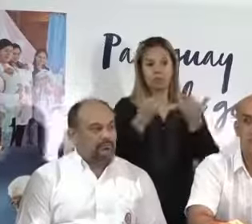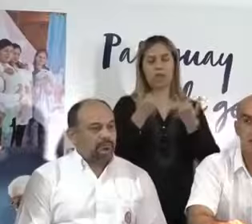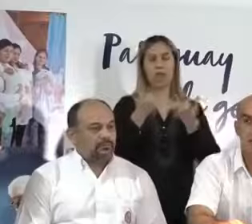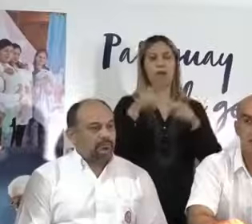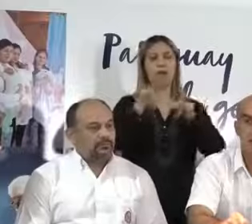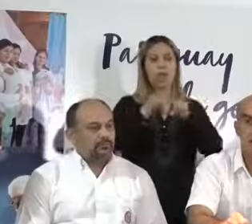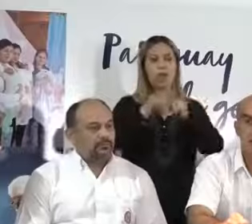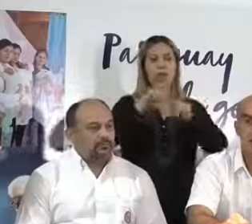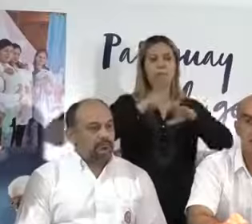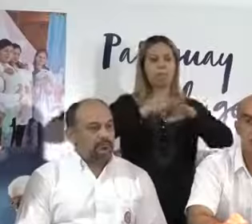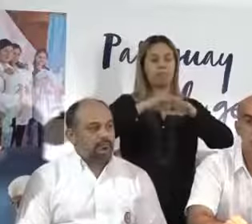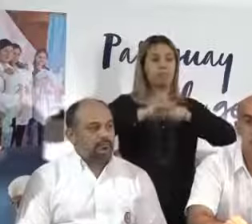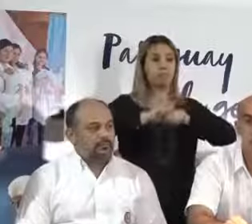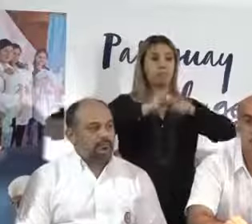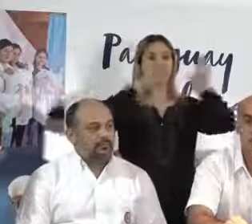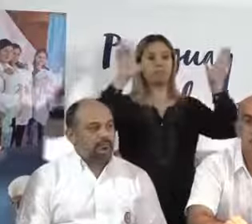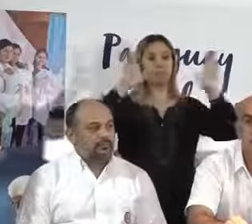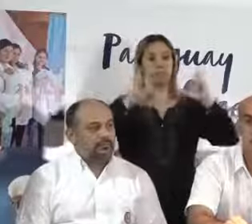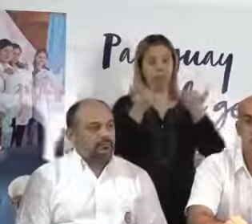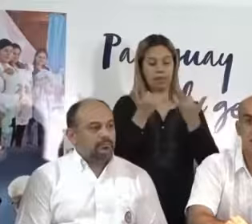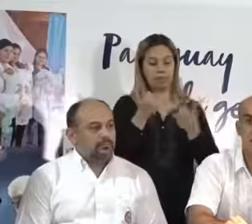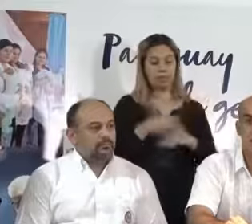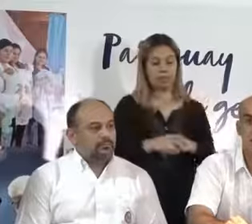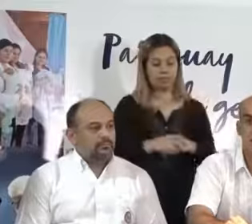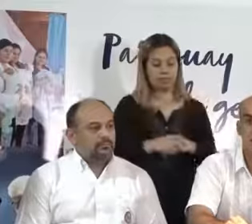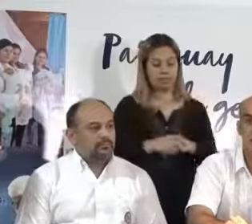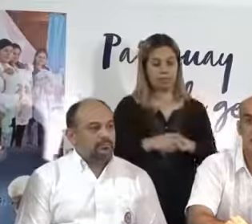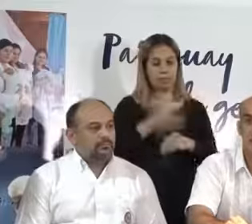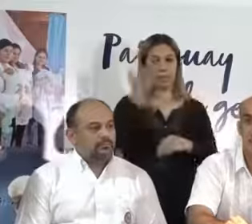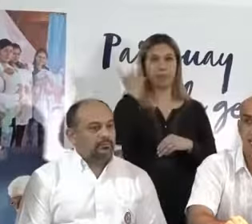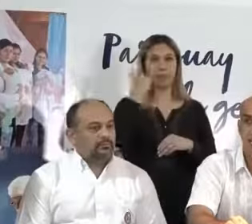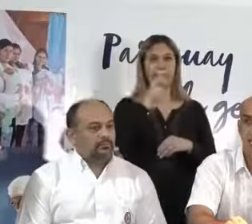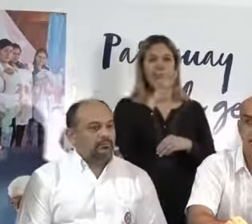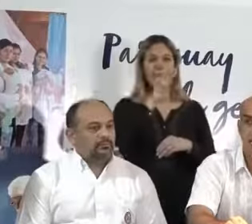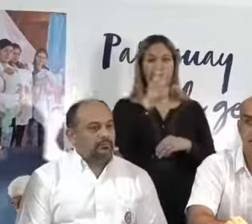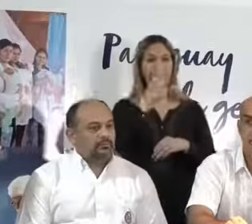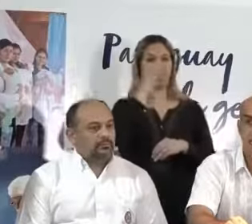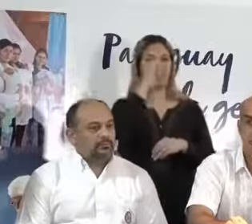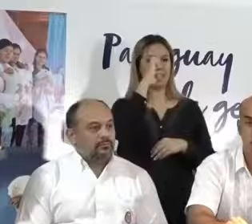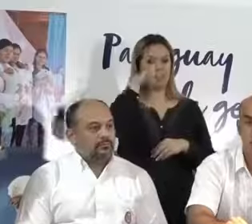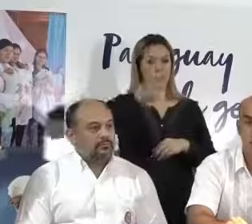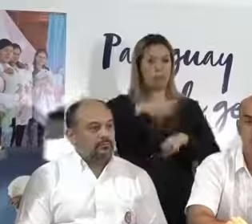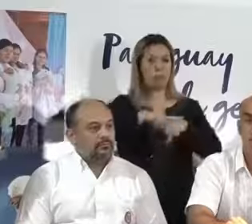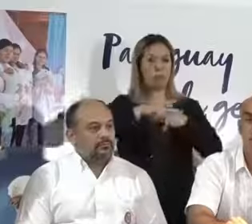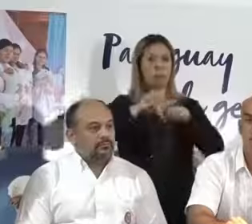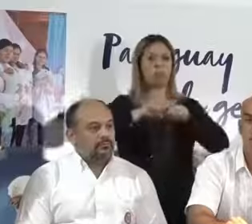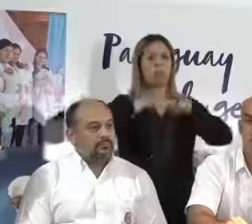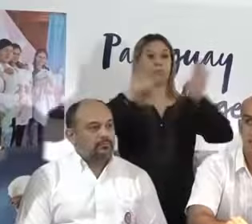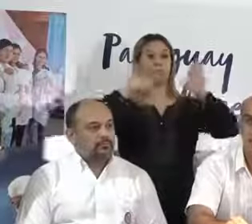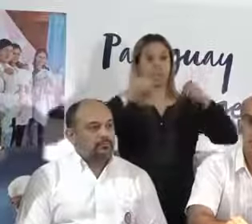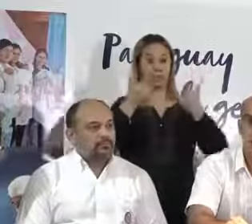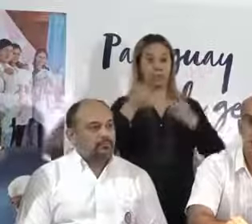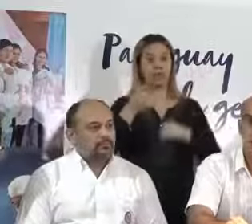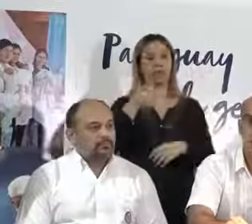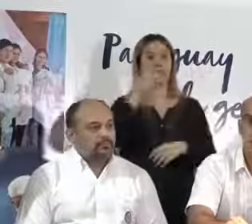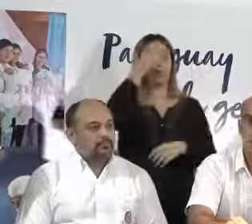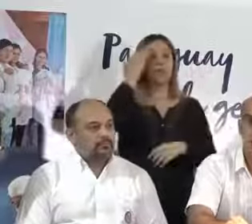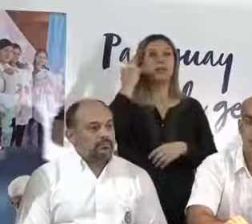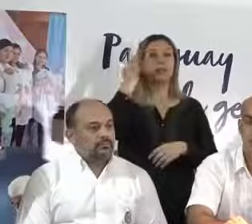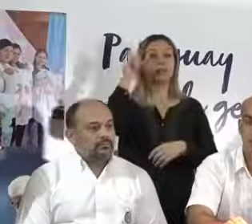alerta epidemiológica el día 23 de enero de este país, una semana antes de la declaración